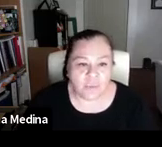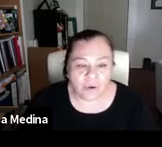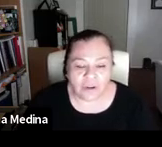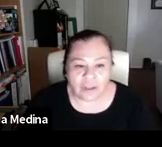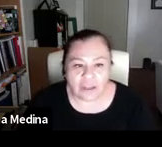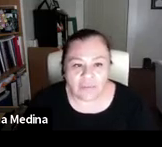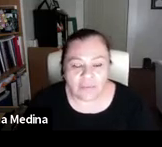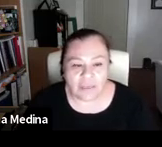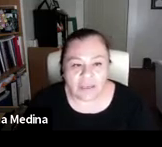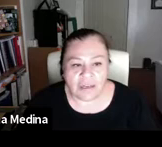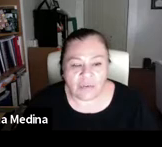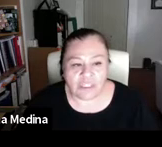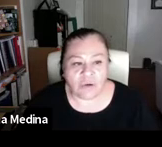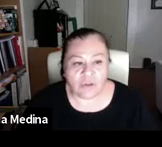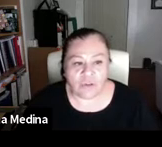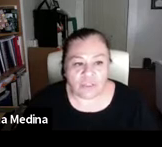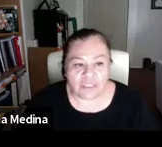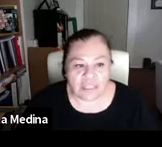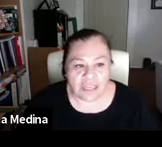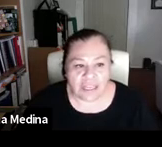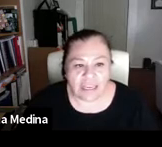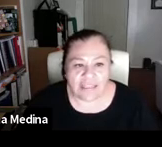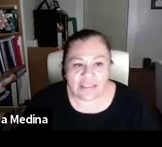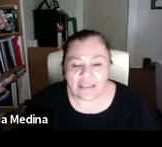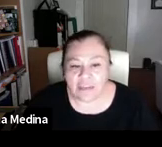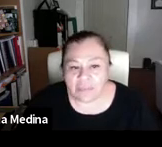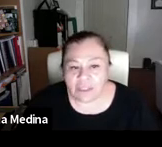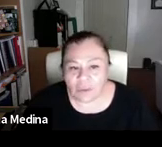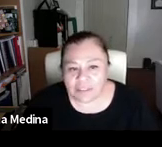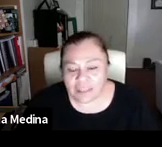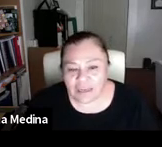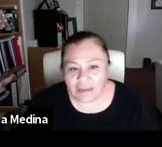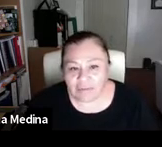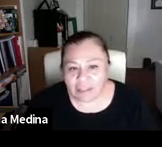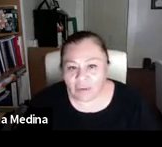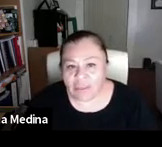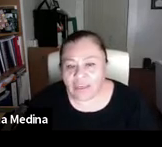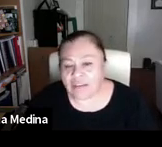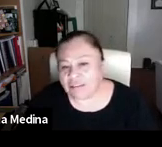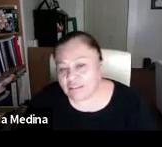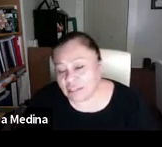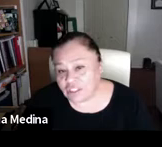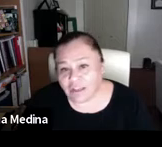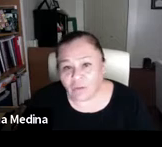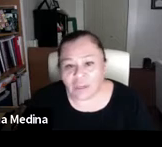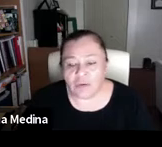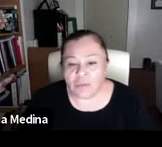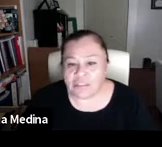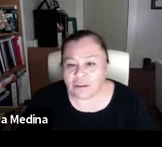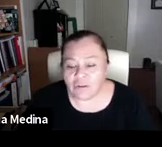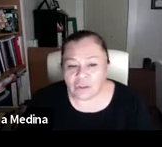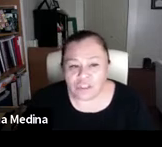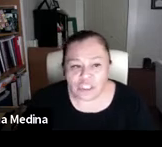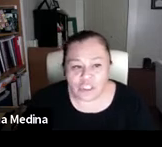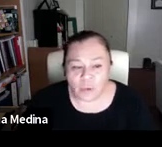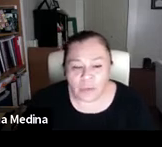Gracias por reunirse con nosotros este día. Este entrenamiento va a ser grabado y archivado en